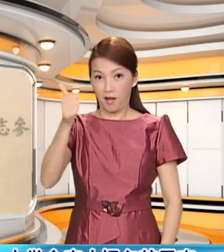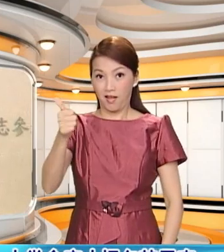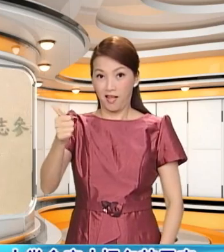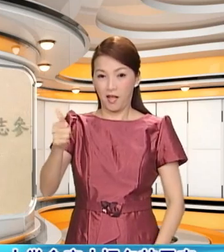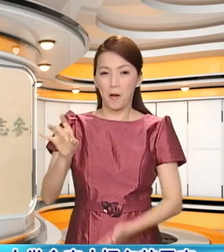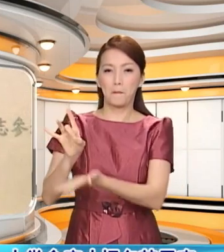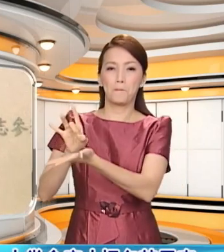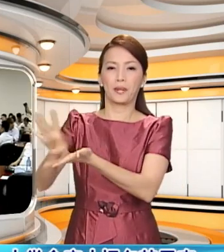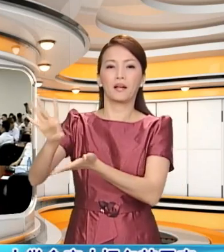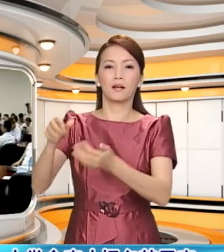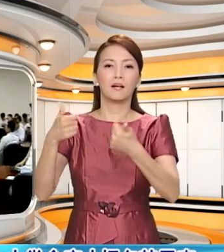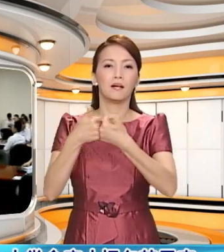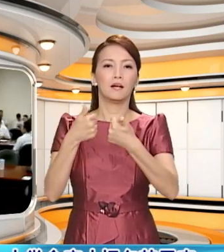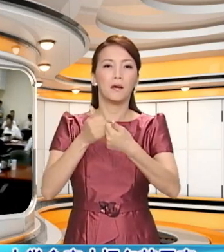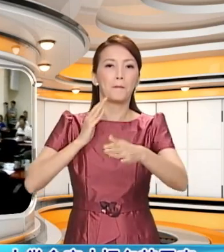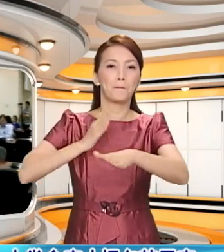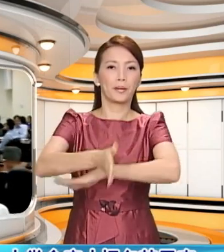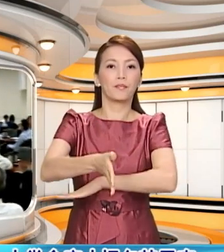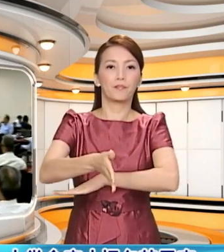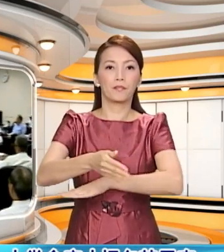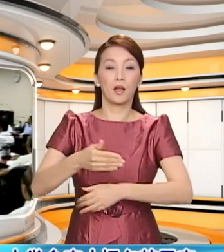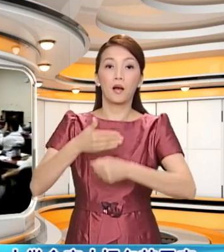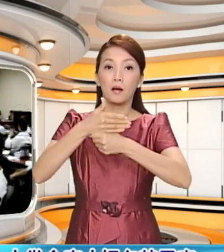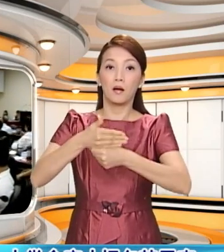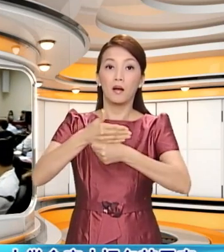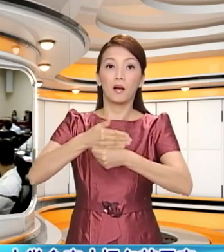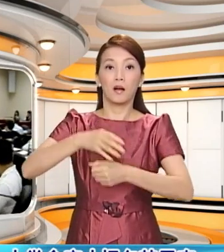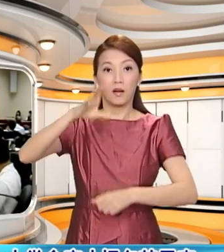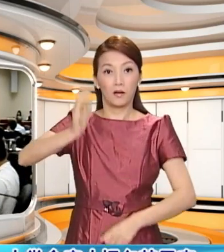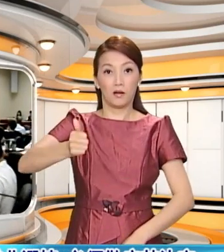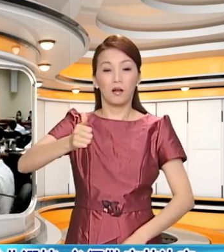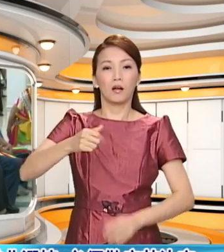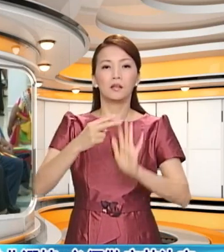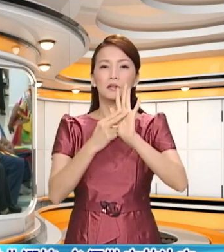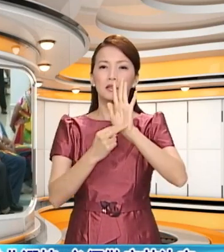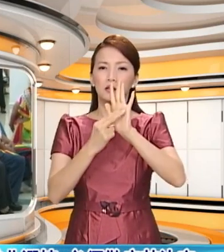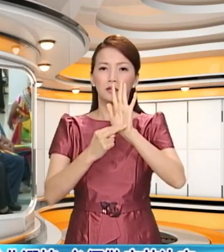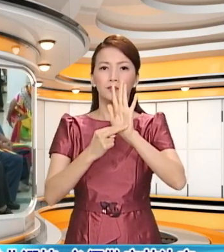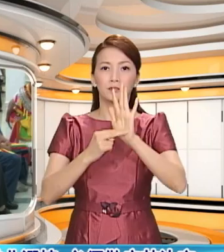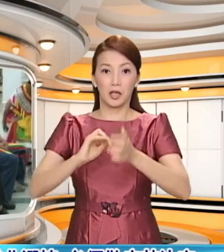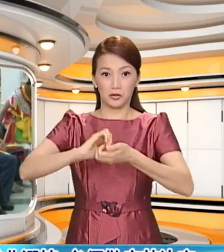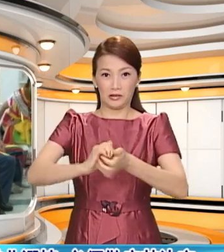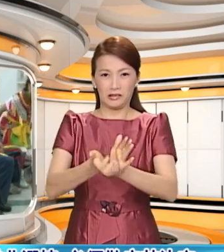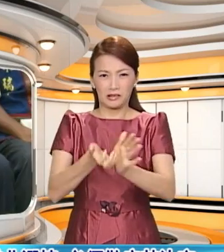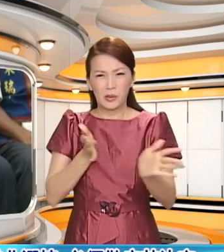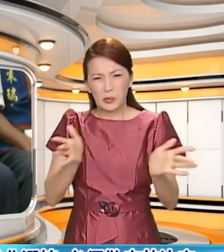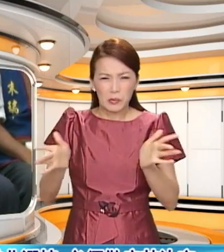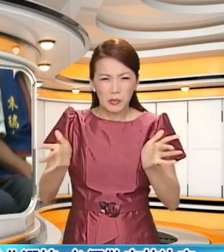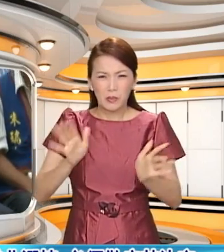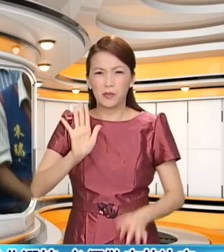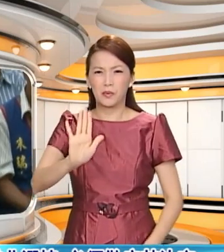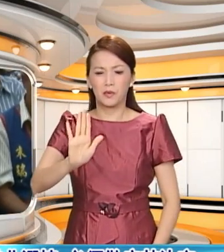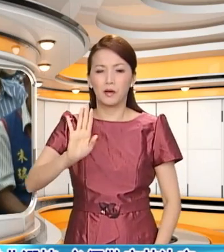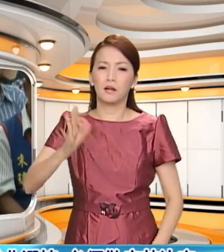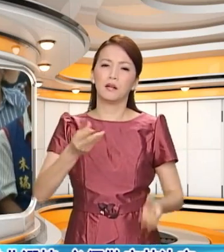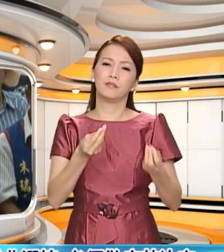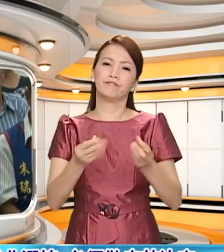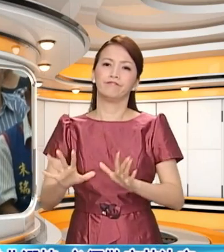止对黄景泰的提名。马英九主席指出，这是痛苦的决定，但是国民党